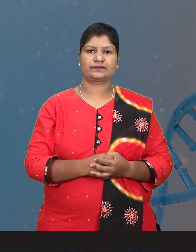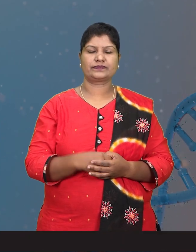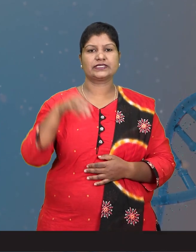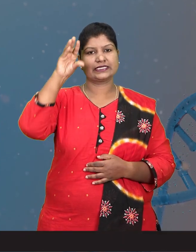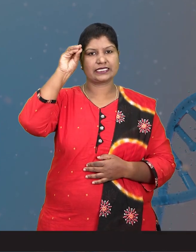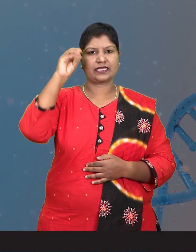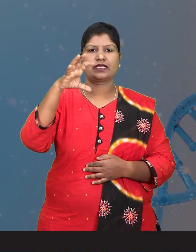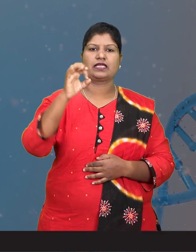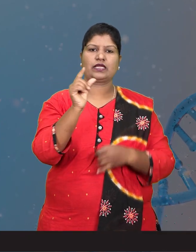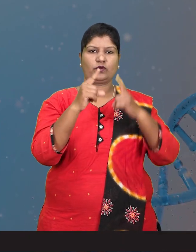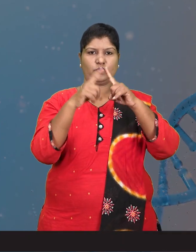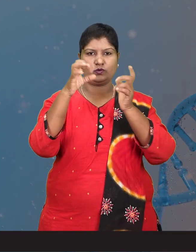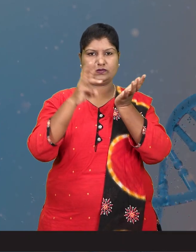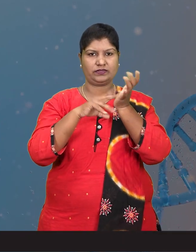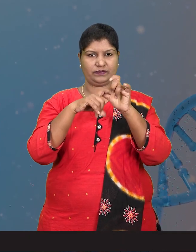सीखने के परिणाम।